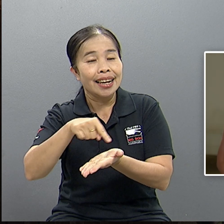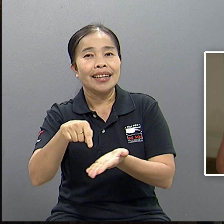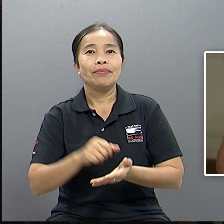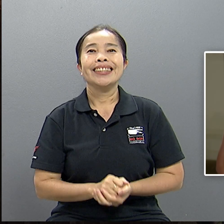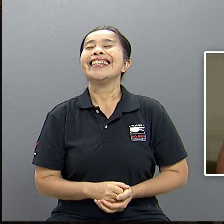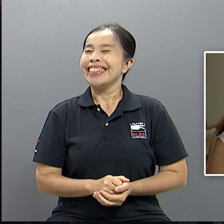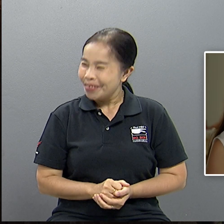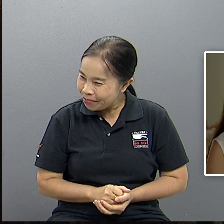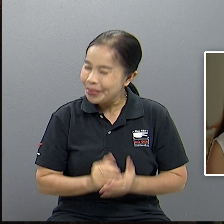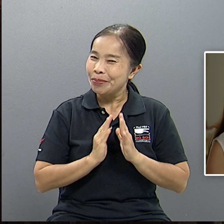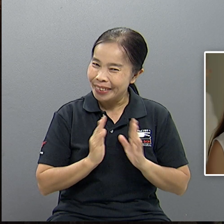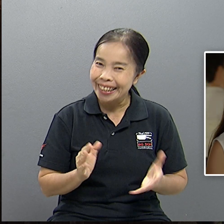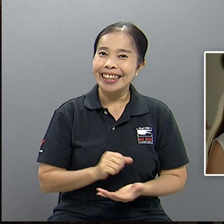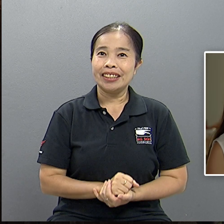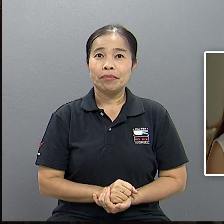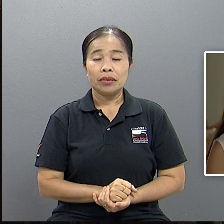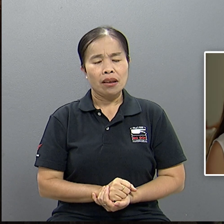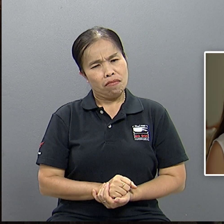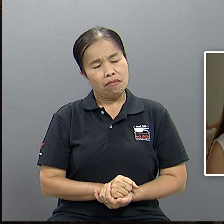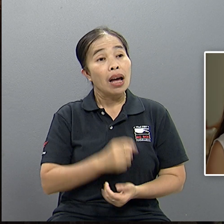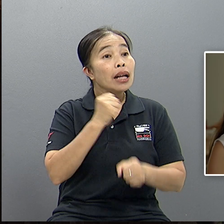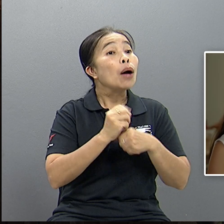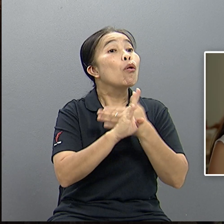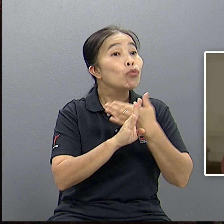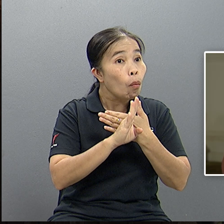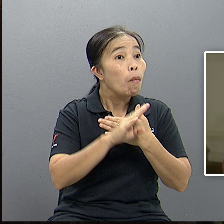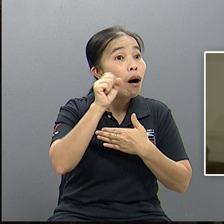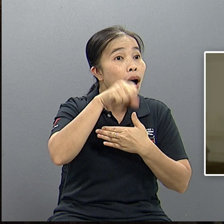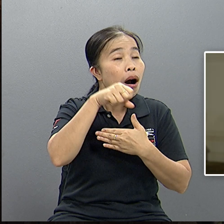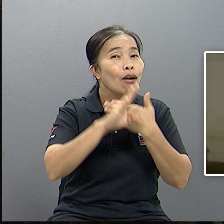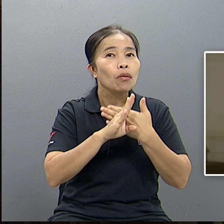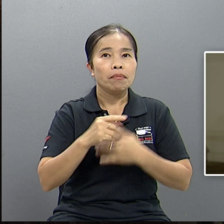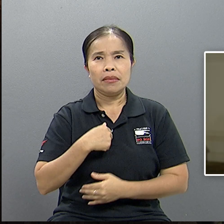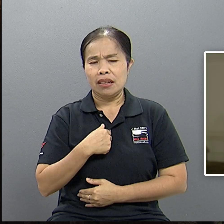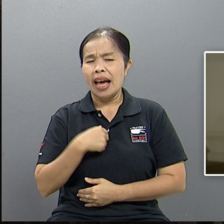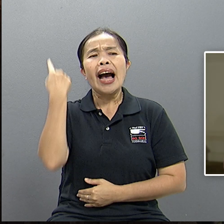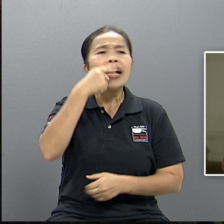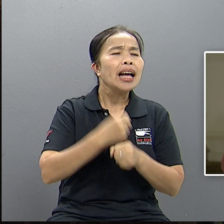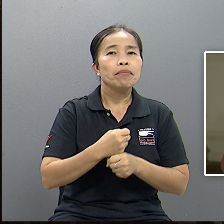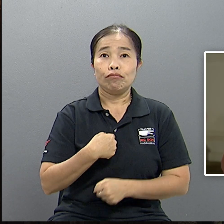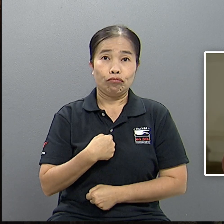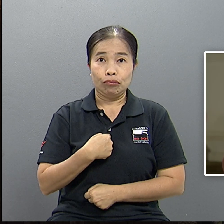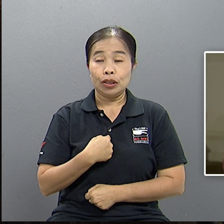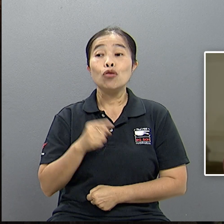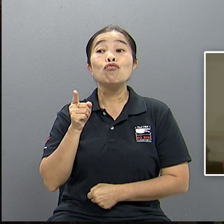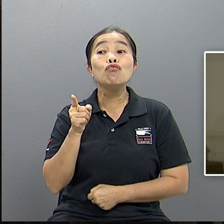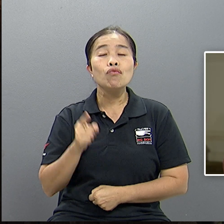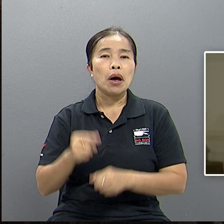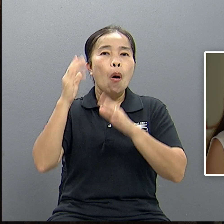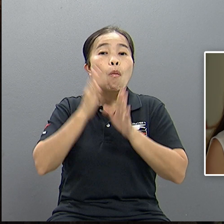ใครจะทำขนมฝรั่งหรือชม จะใครล่ะคะก็คุณกรุ่นนะสิค